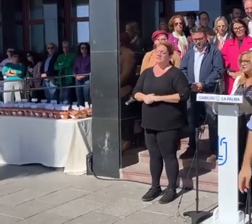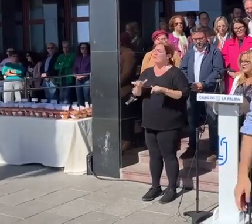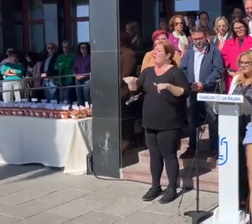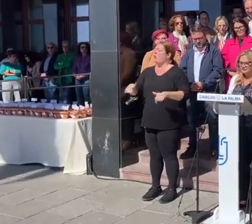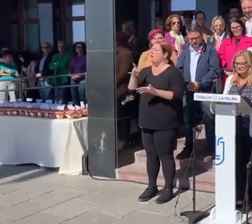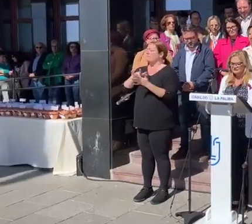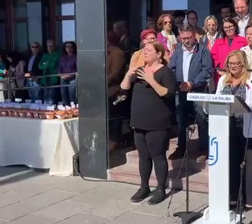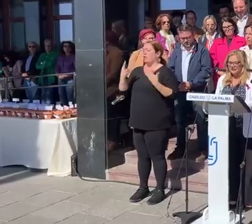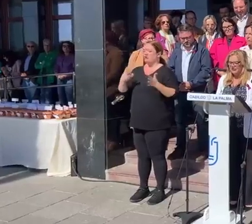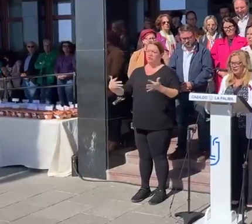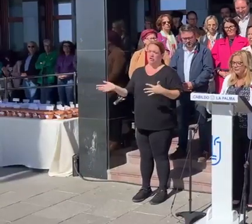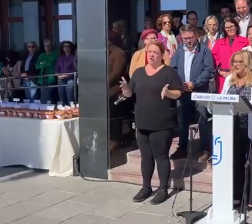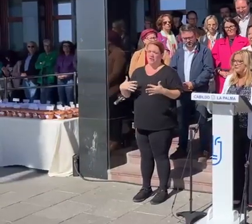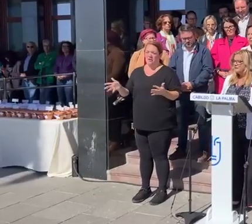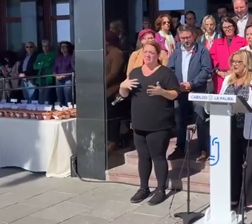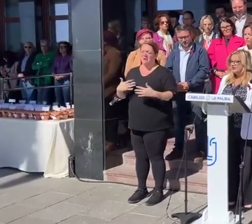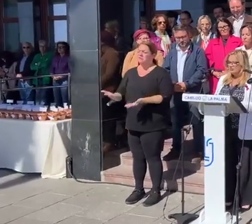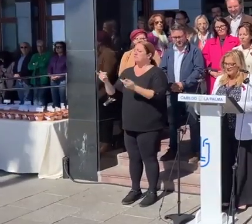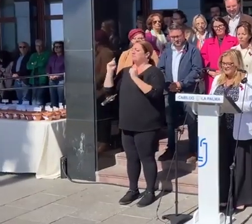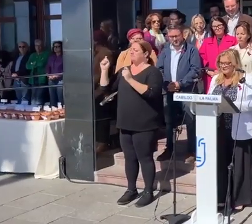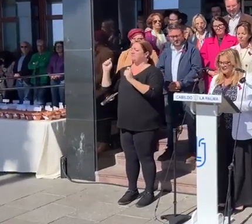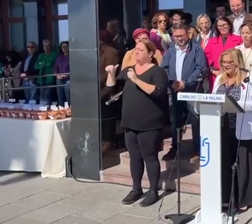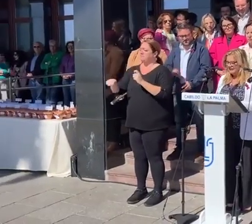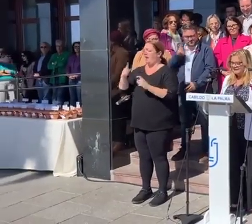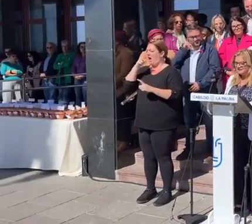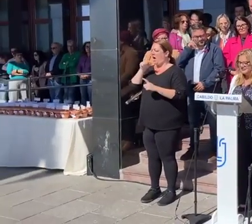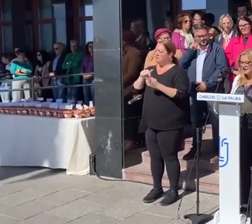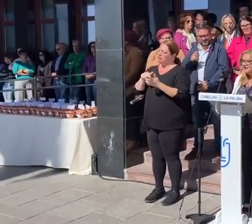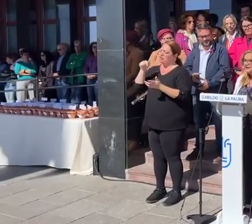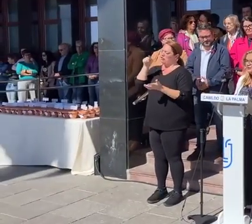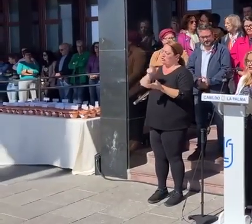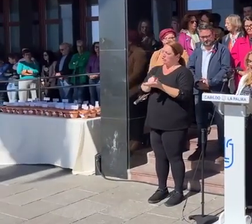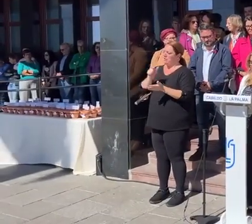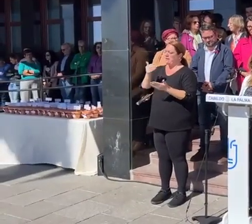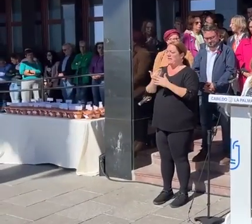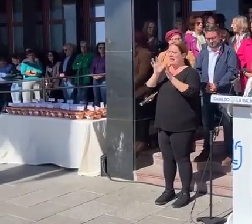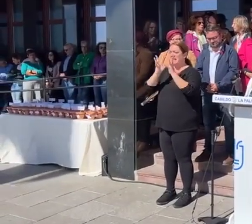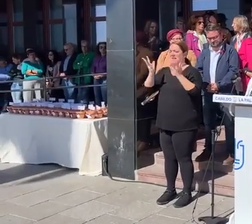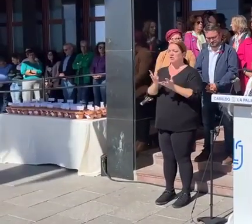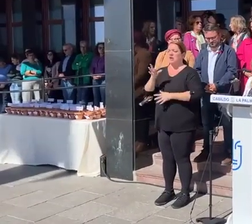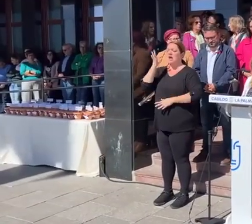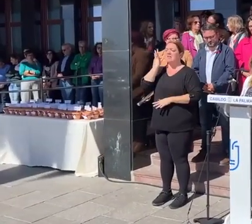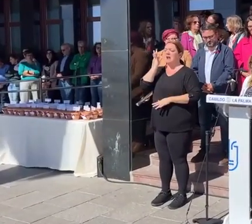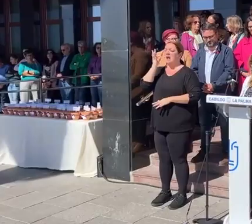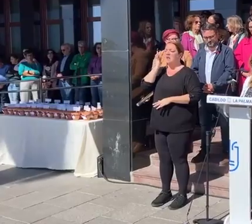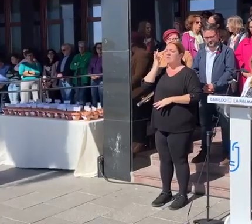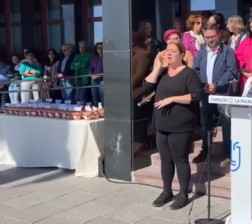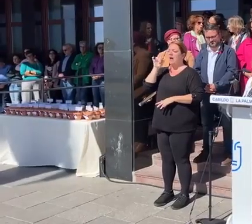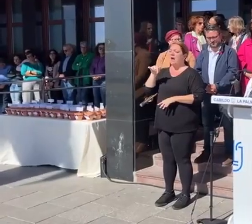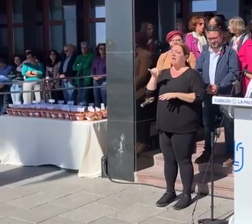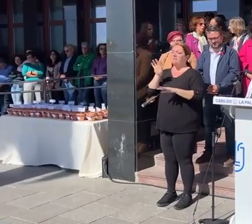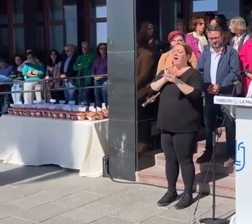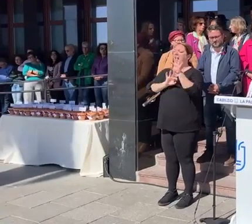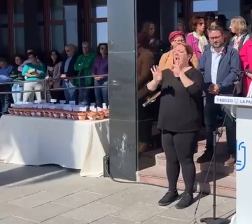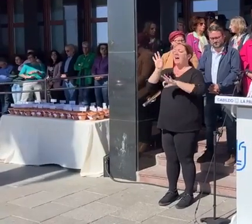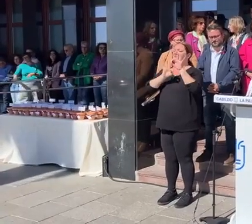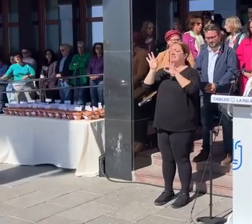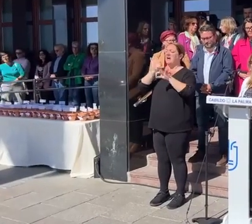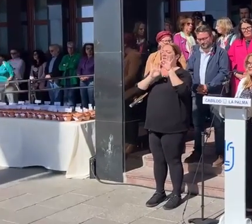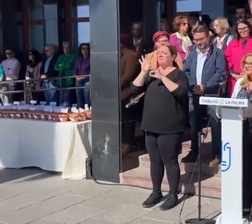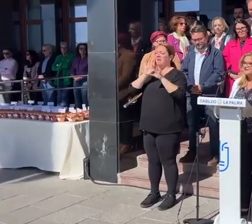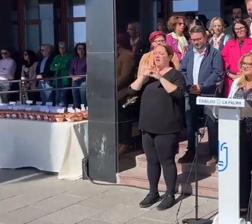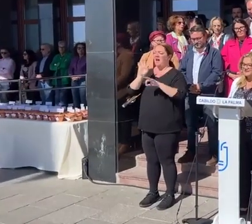Hoy, 8 de marzo, conmemoramos un año más el Día Internacional de la Mujer, adoptado por la Asamblea de las Naciones